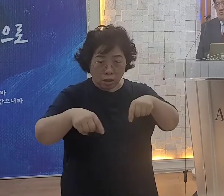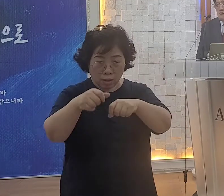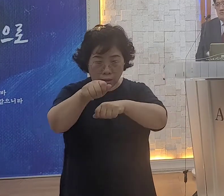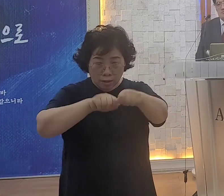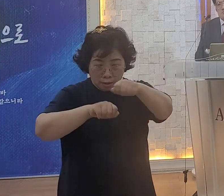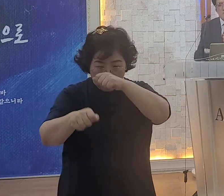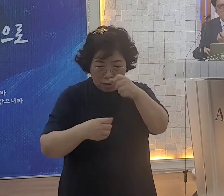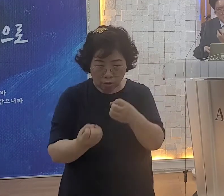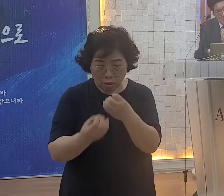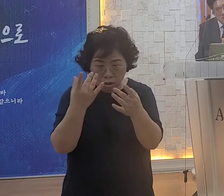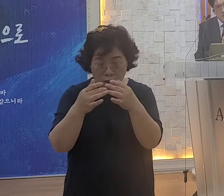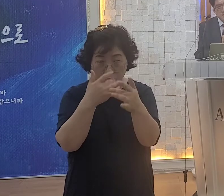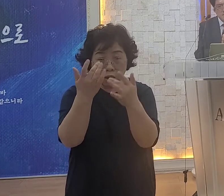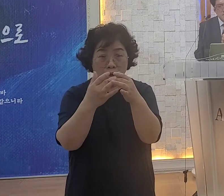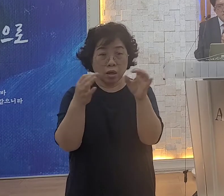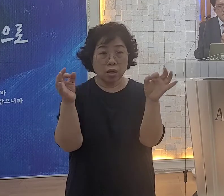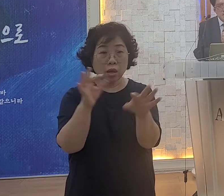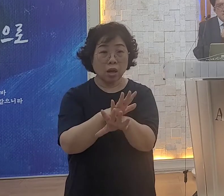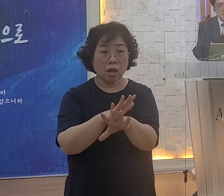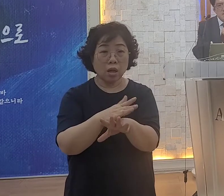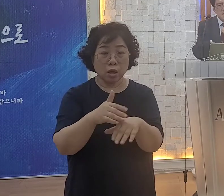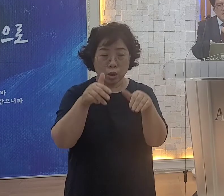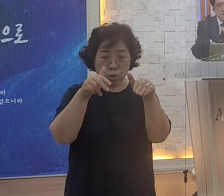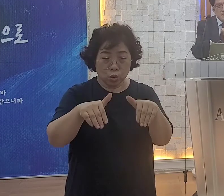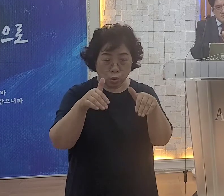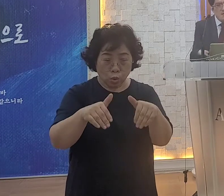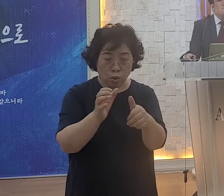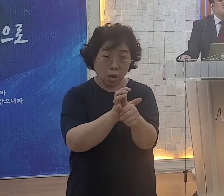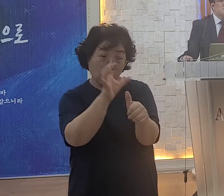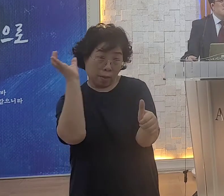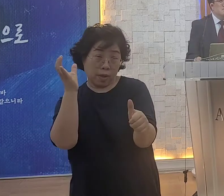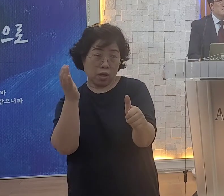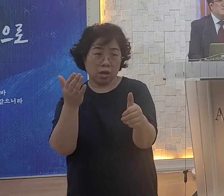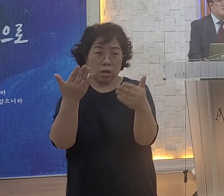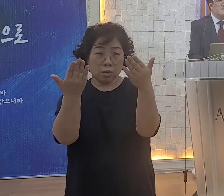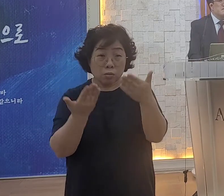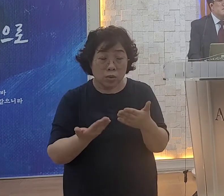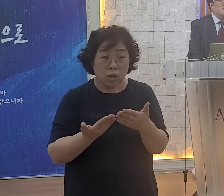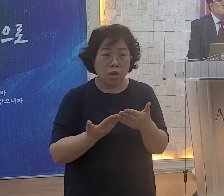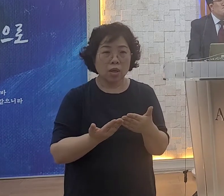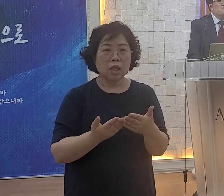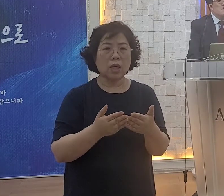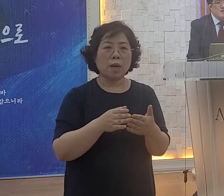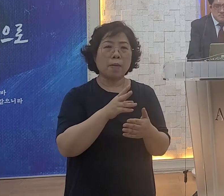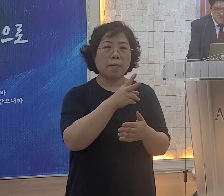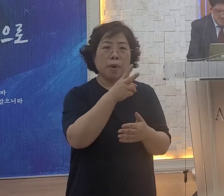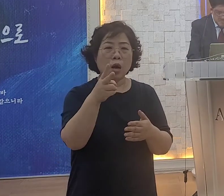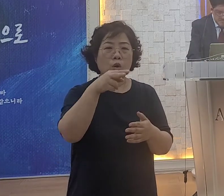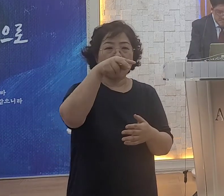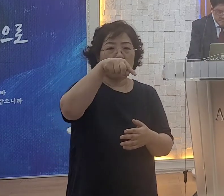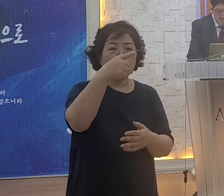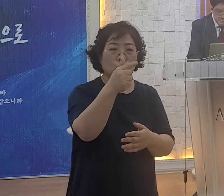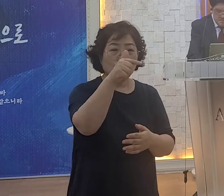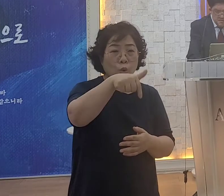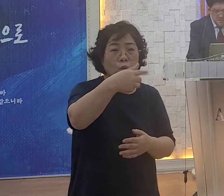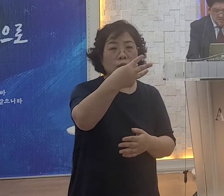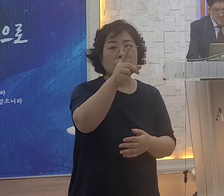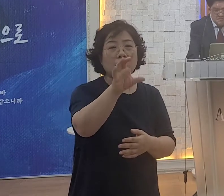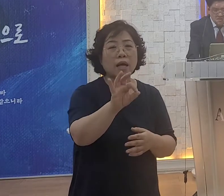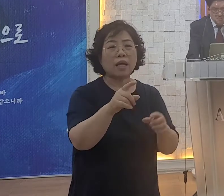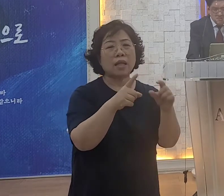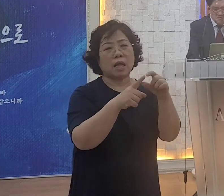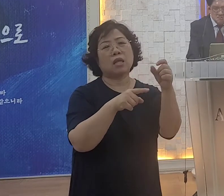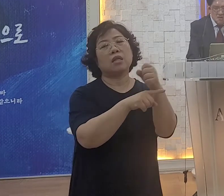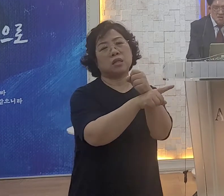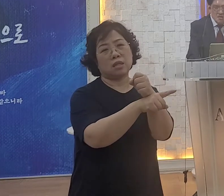주고 노예를 산 그래서 그에게 자유를 주. 이게 속량이라는 뜻입니다.